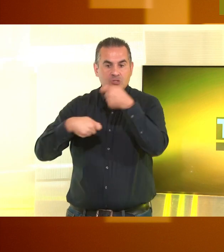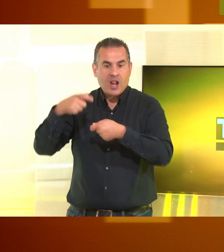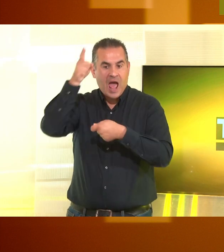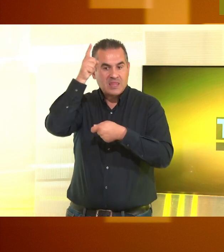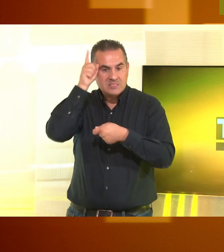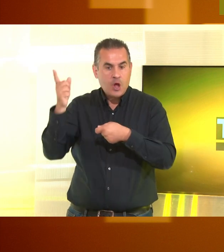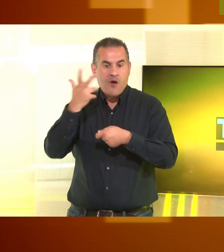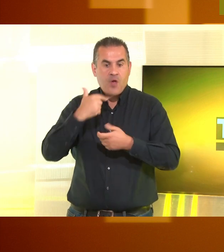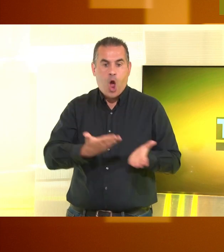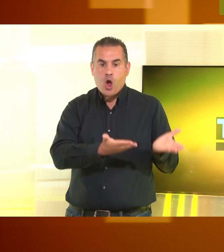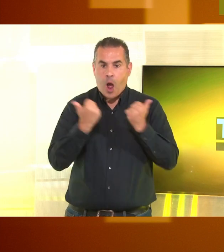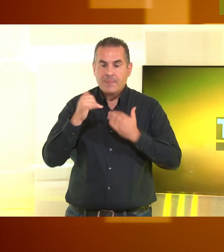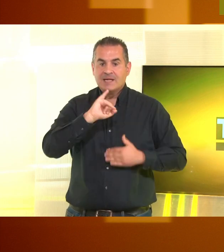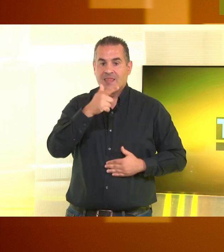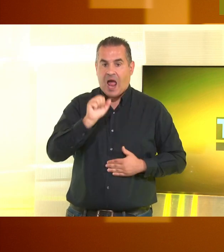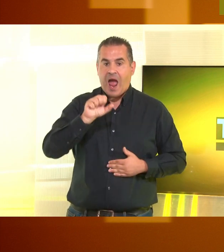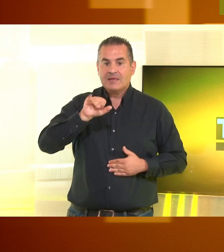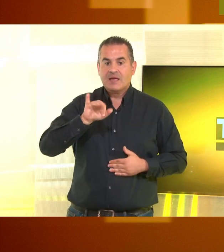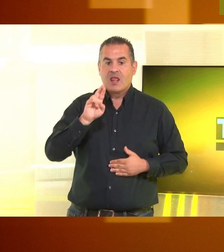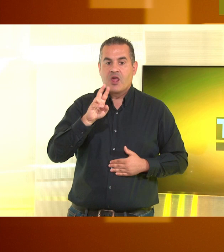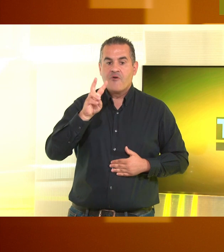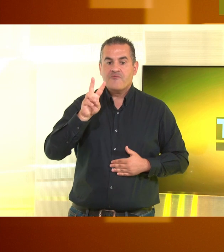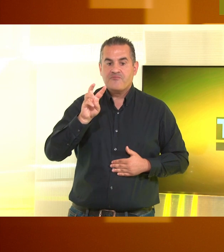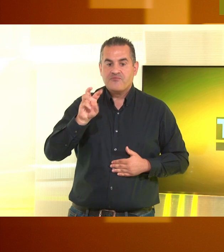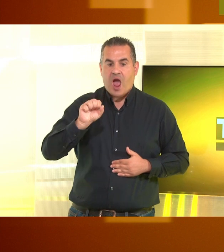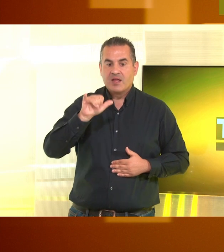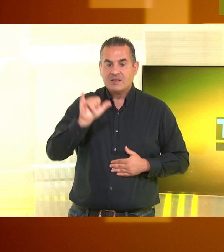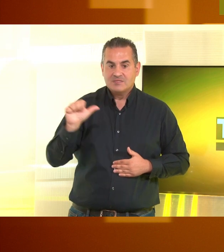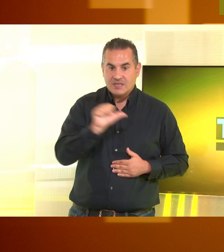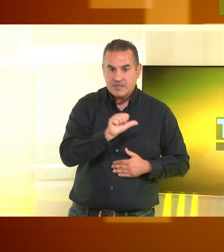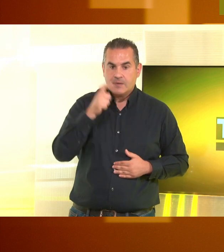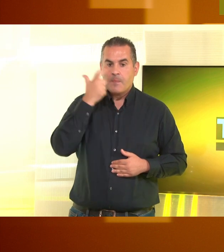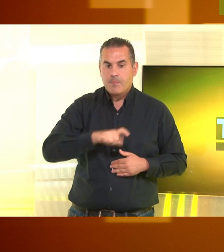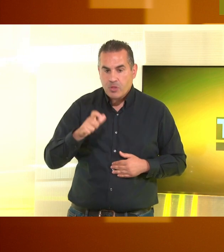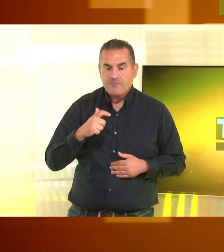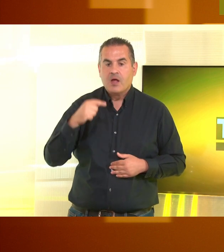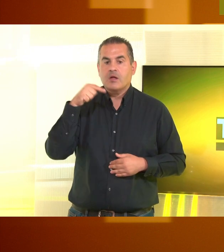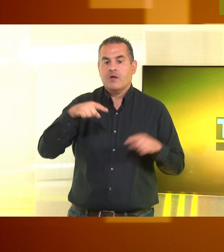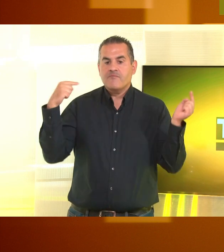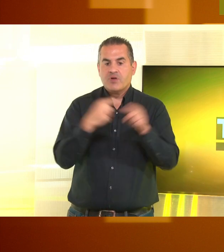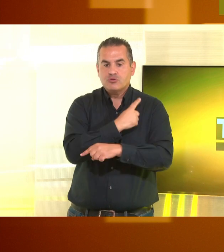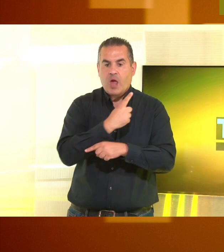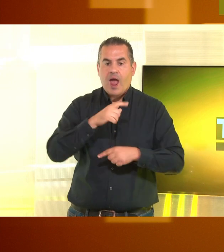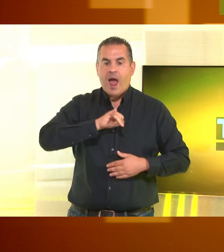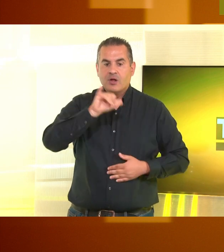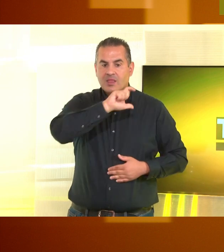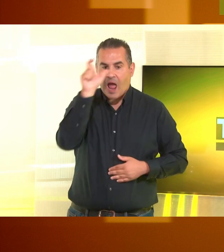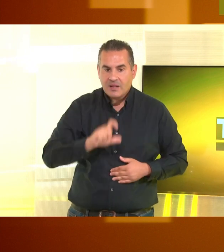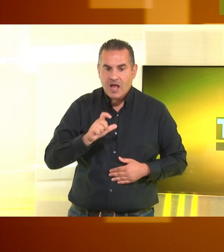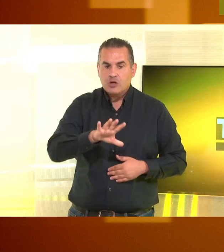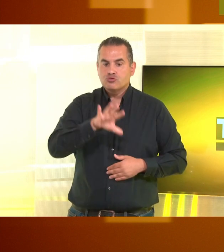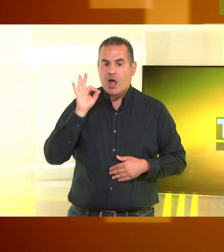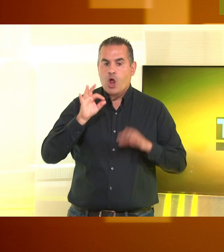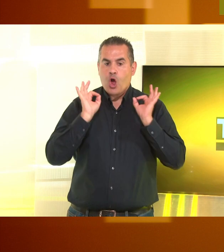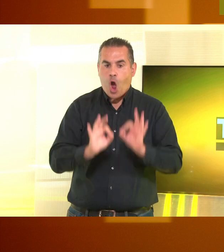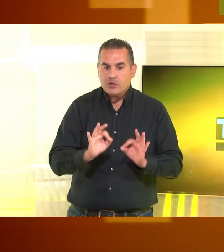la nuova apertura delle buste per l'affidamento delle rotte in continuità con lo scalo della Riviera del Corallo. L'assessora regionale dei trasporti,